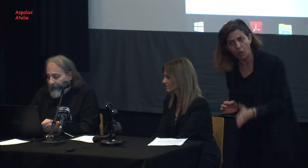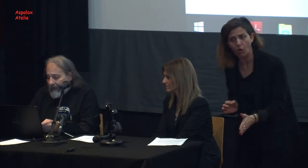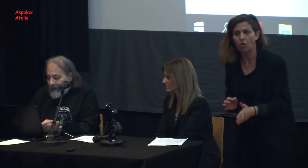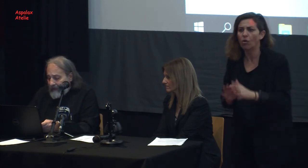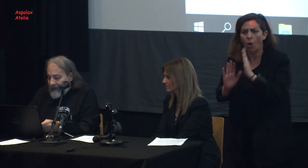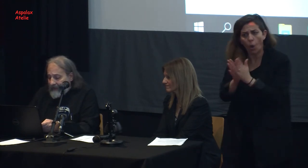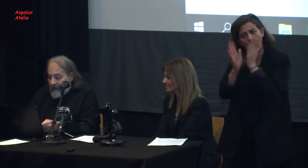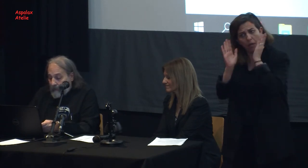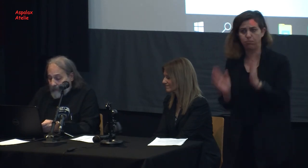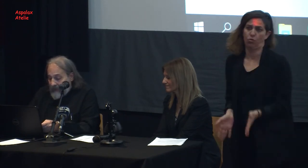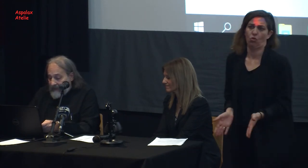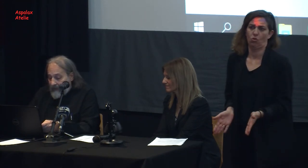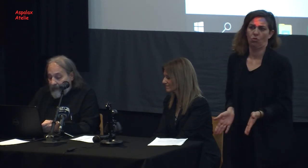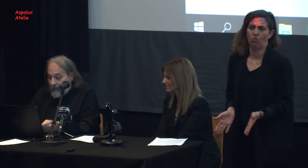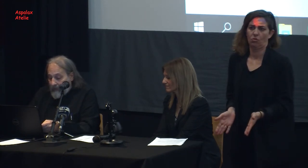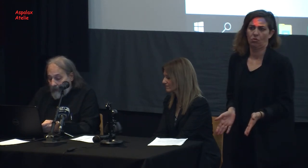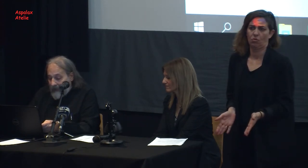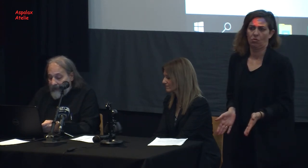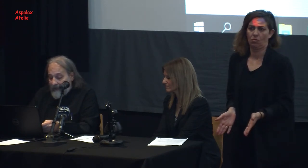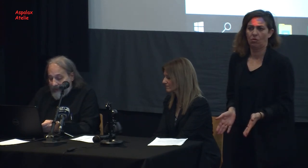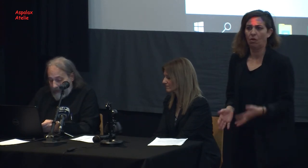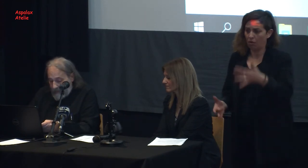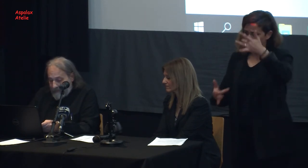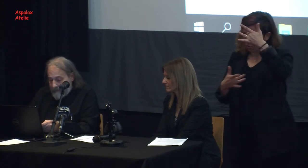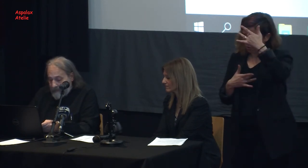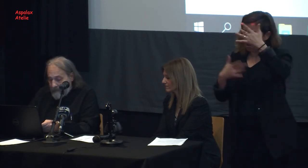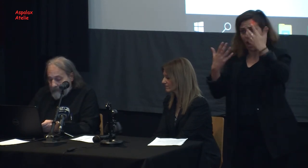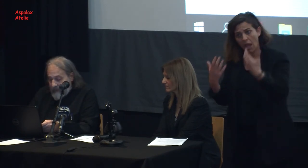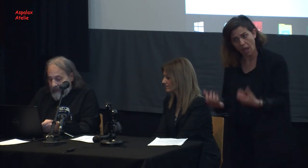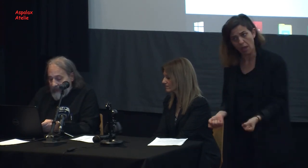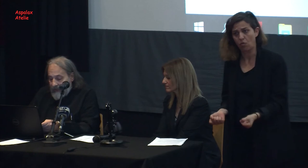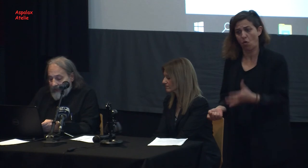ναρκωμένος, να συνειδητοποιώ και να θέλω.